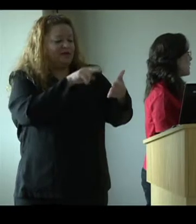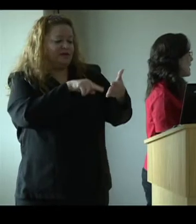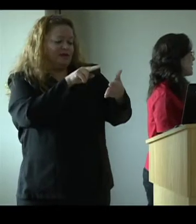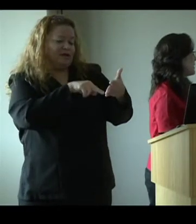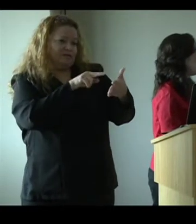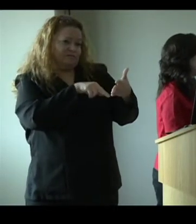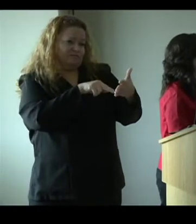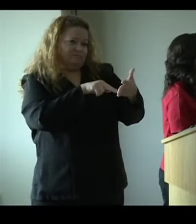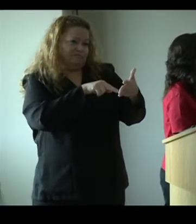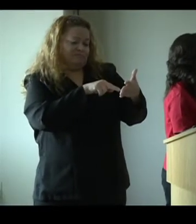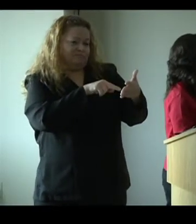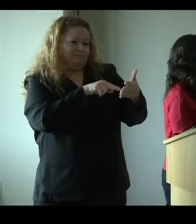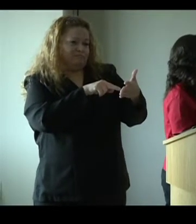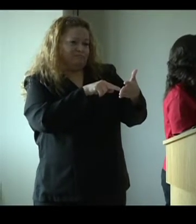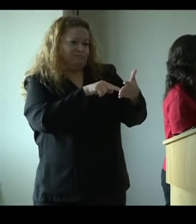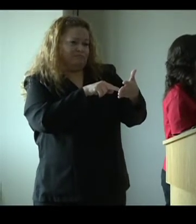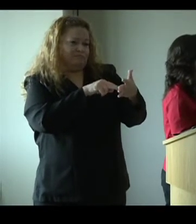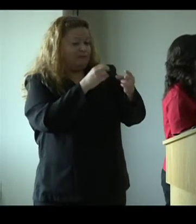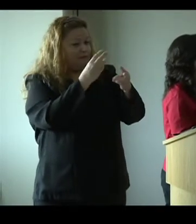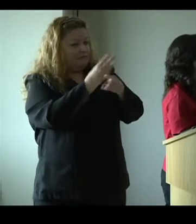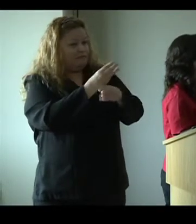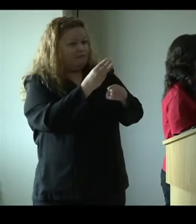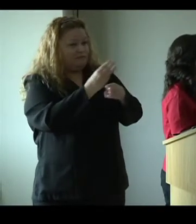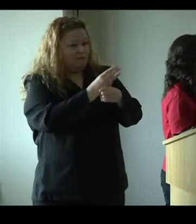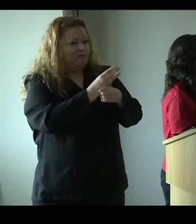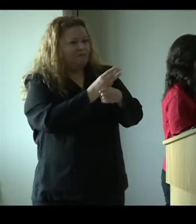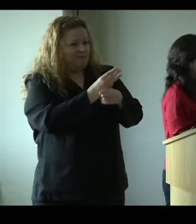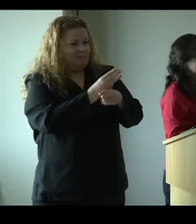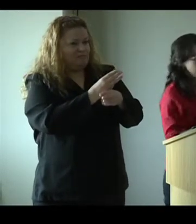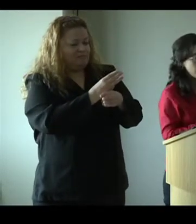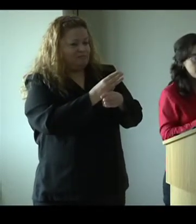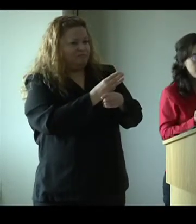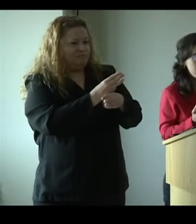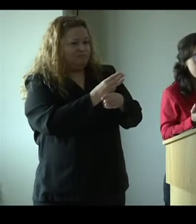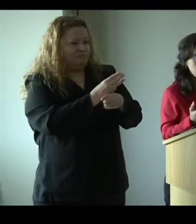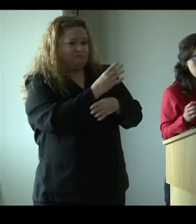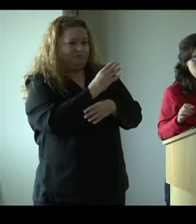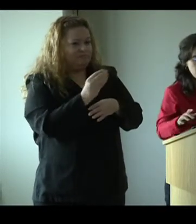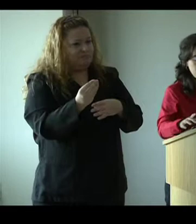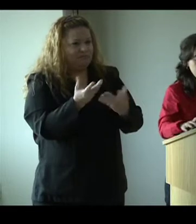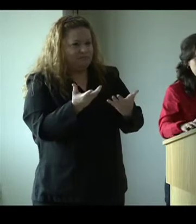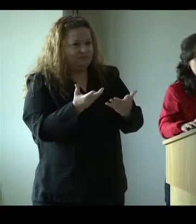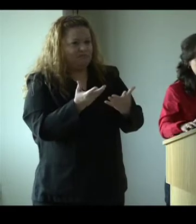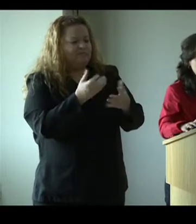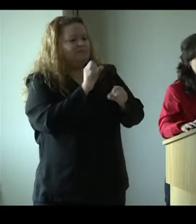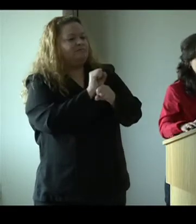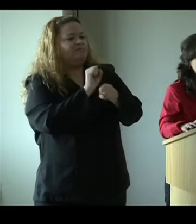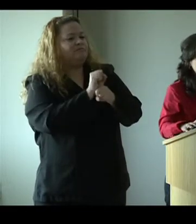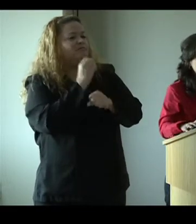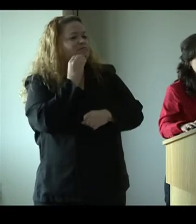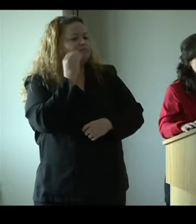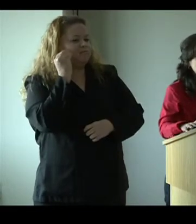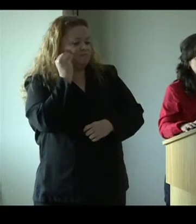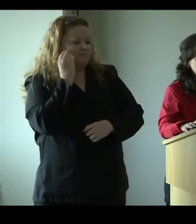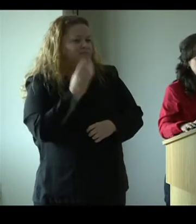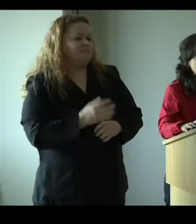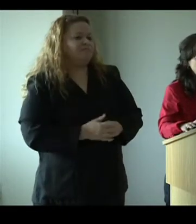lectura prolongada en los cálculos y razonamientos matemáticos y en la ejecución de tareas